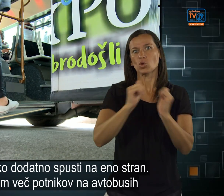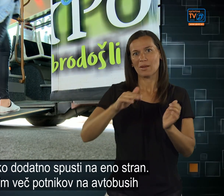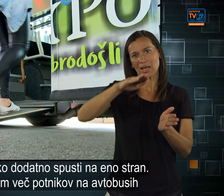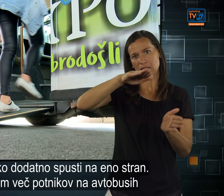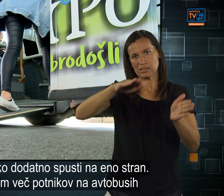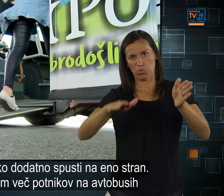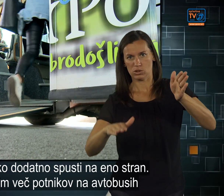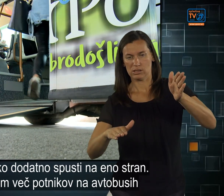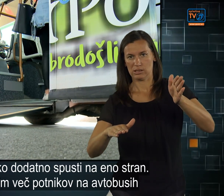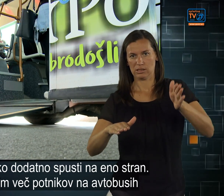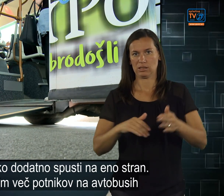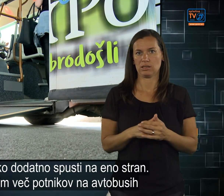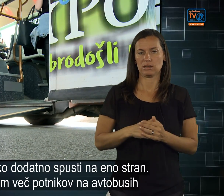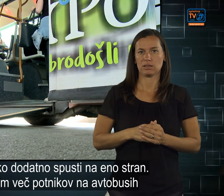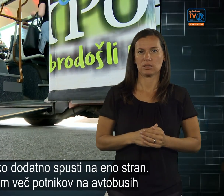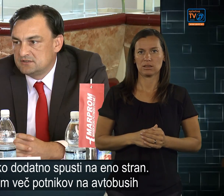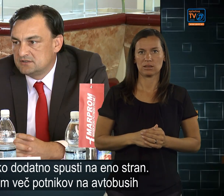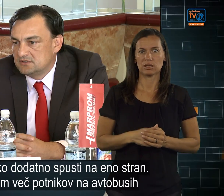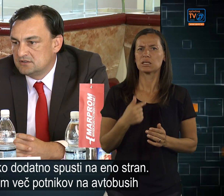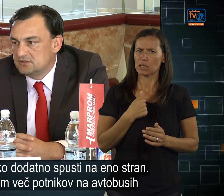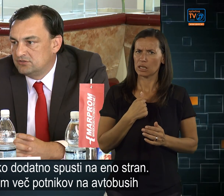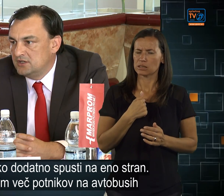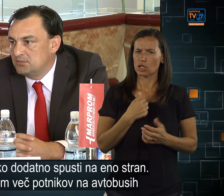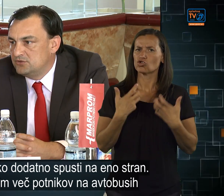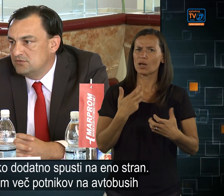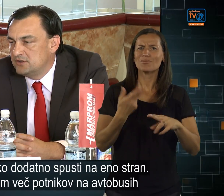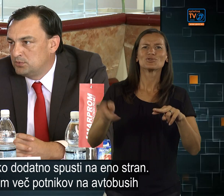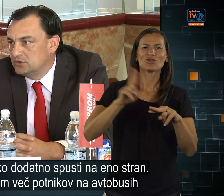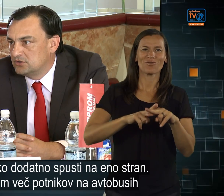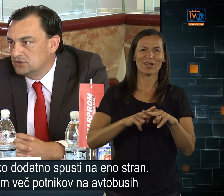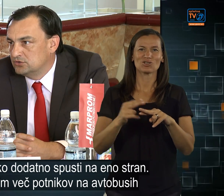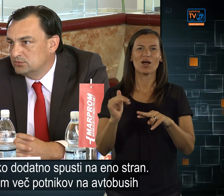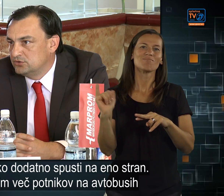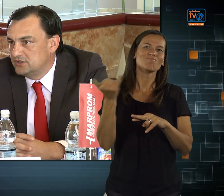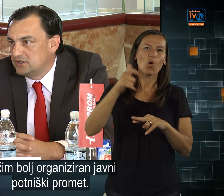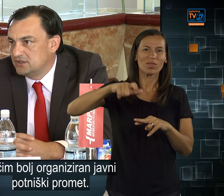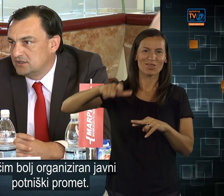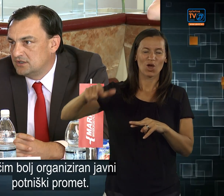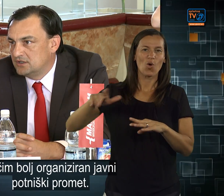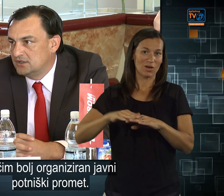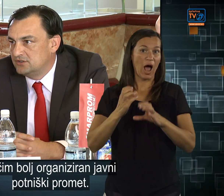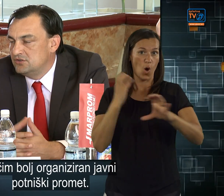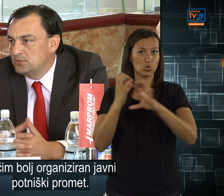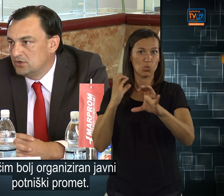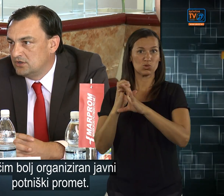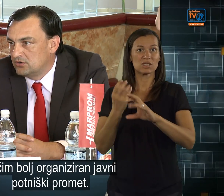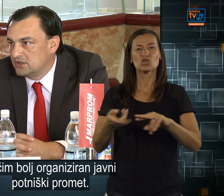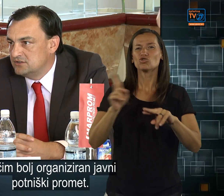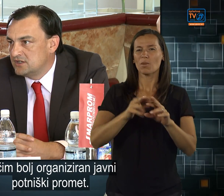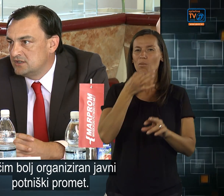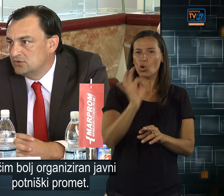spusti. Tako da jaz želim čim več potnikov na avtobusih, čim